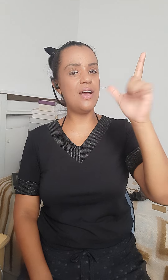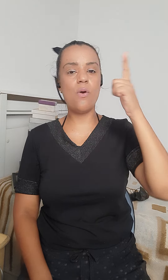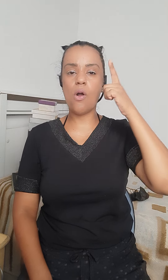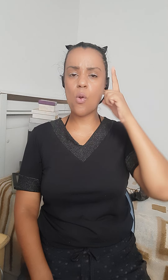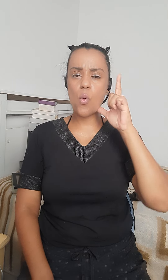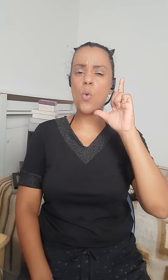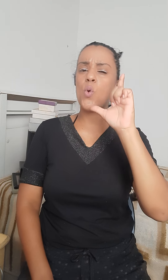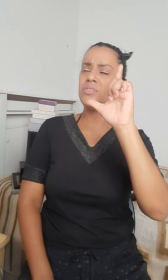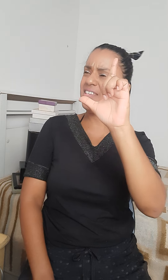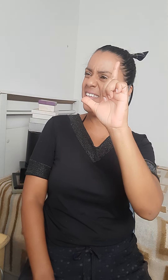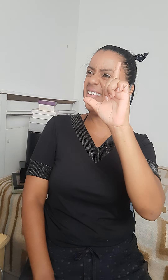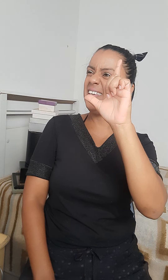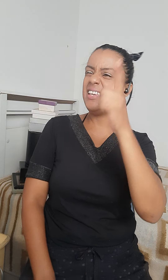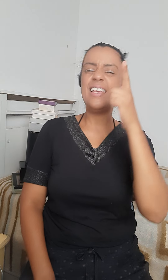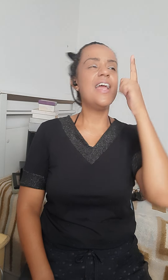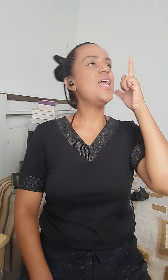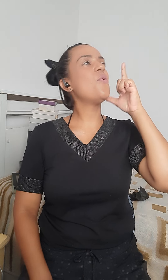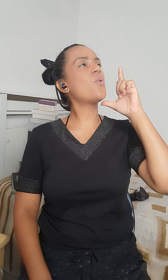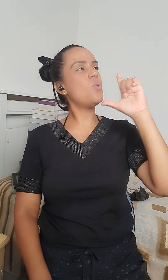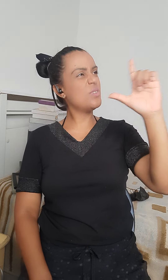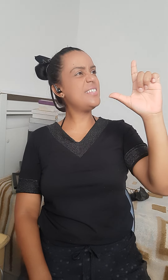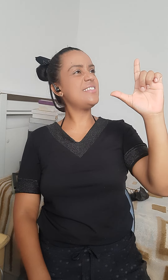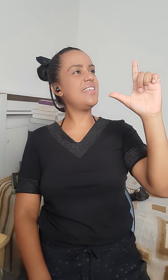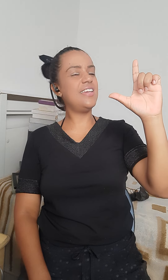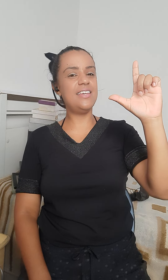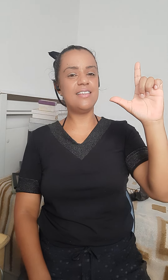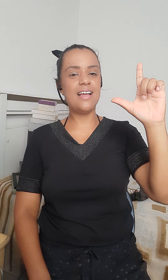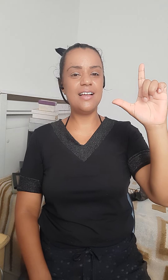ó. Consegui, eu conquistei, tá?